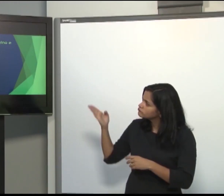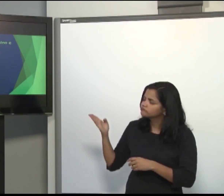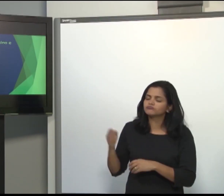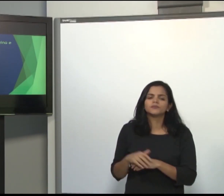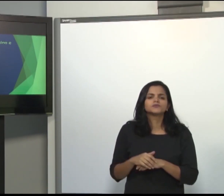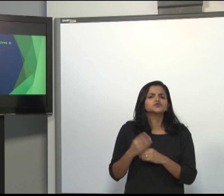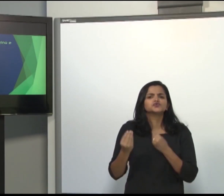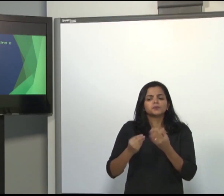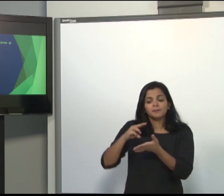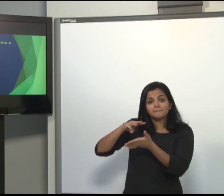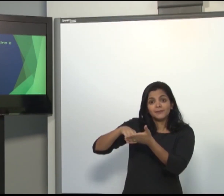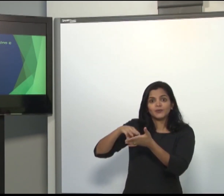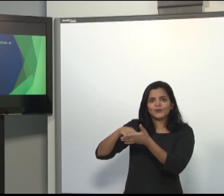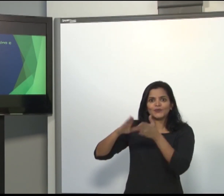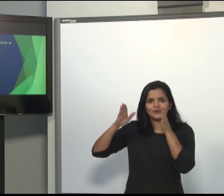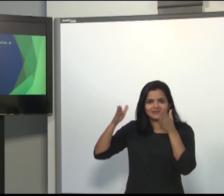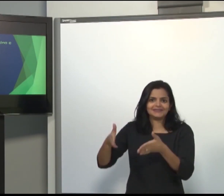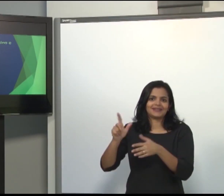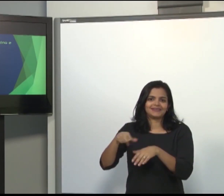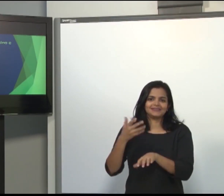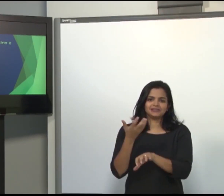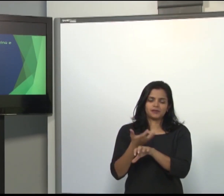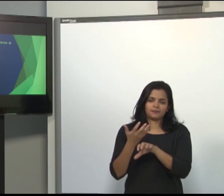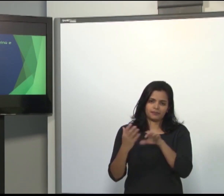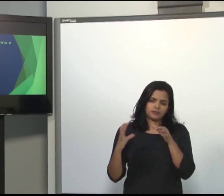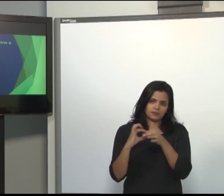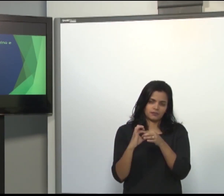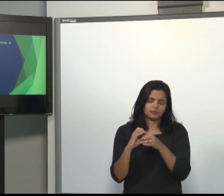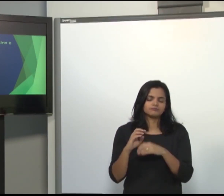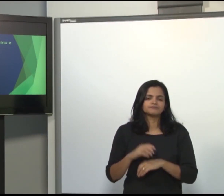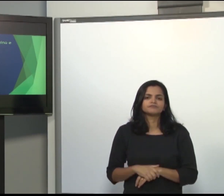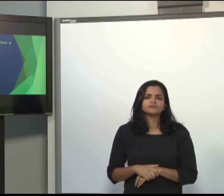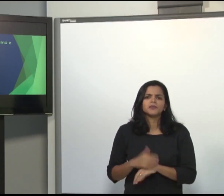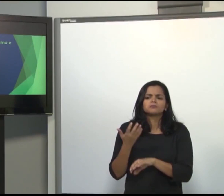temática, metodologia e abordagem de ensino da Libras.